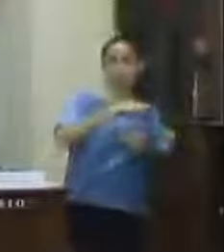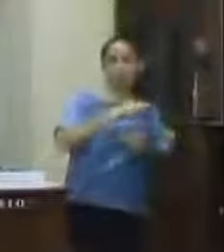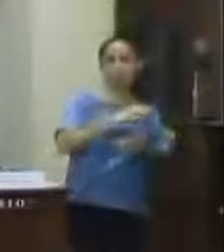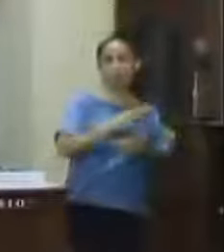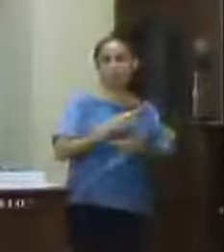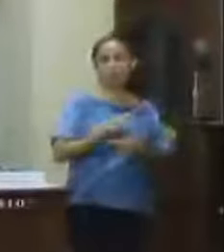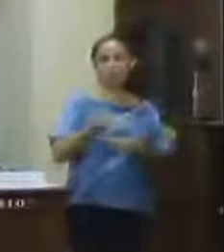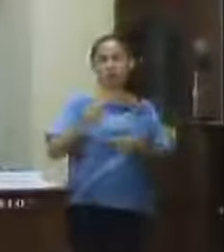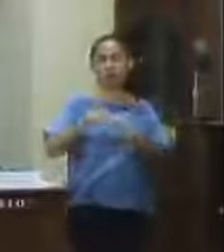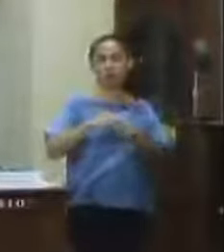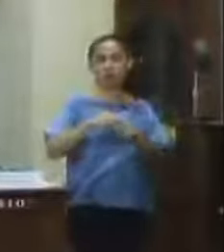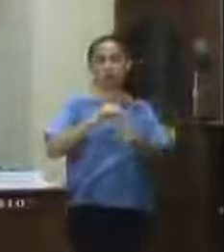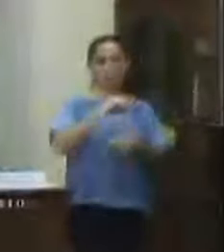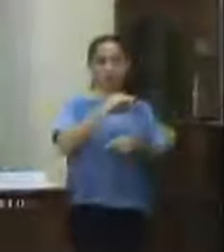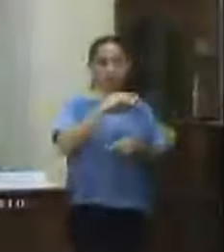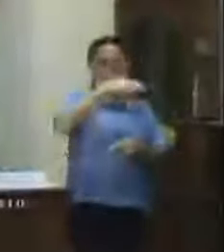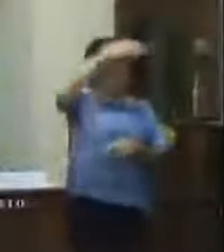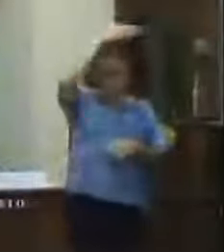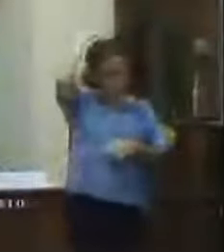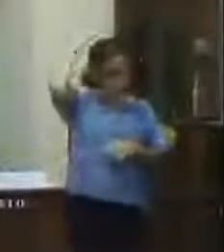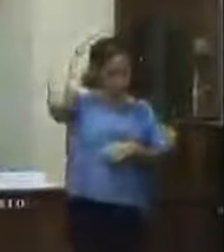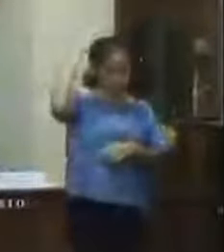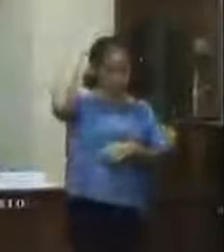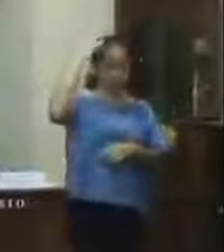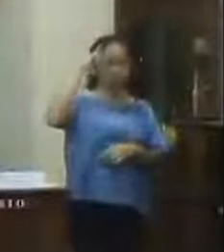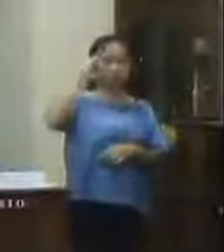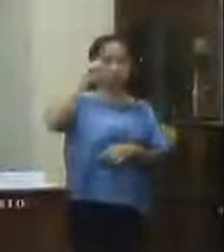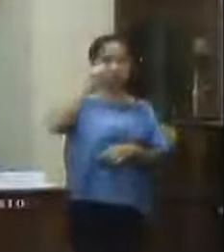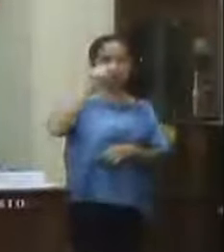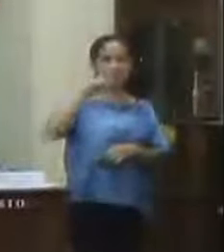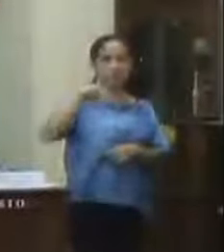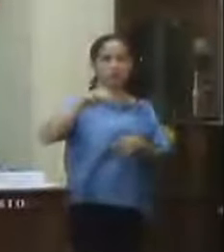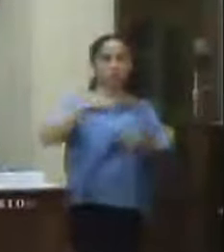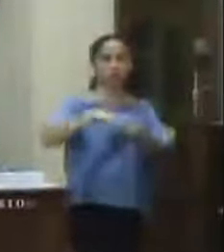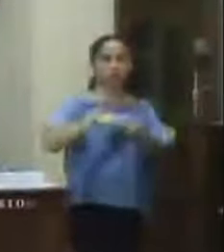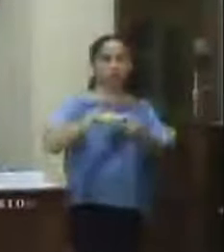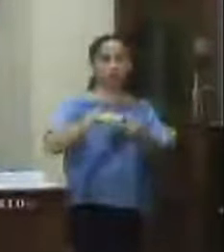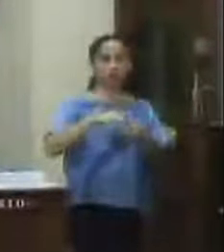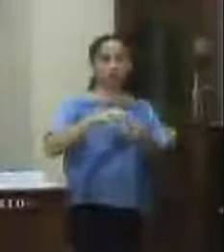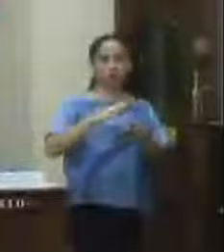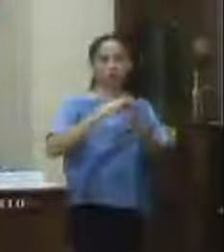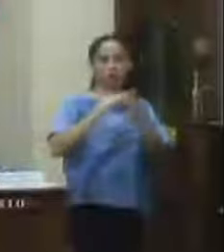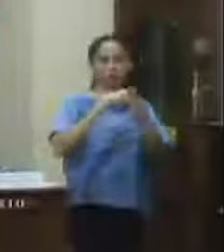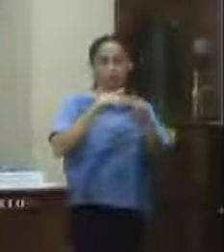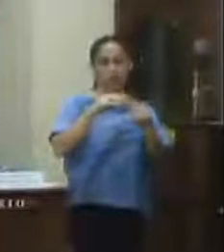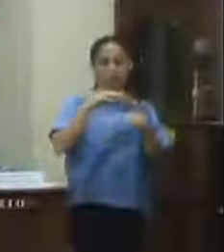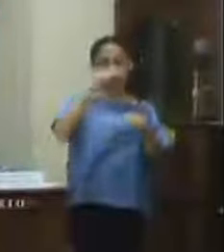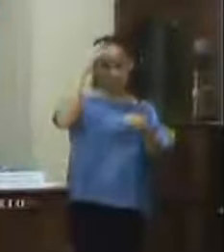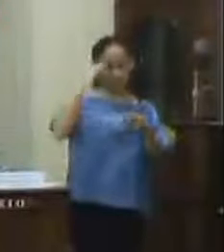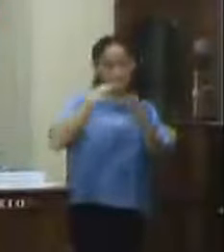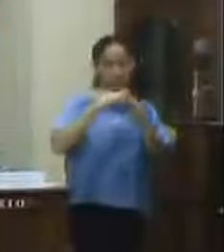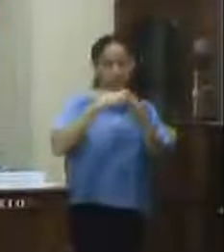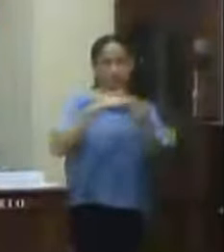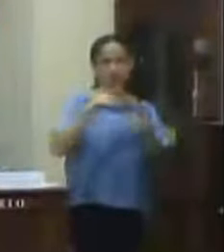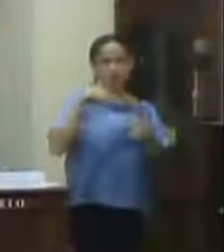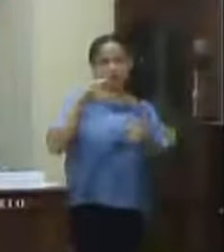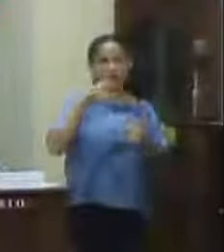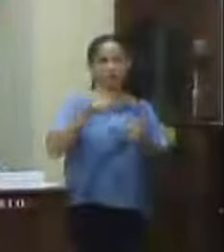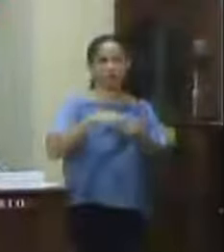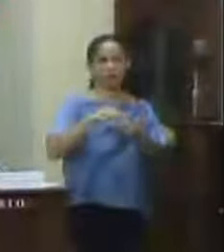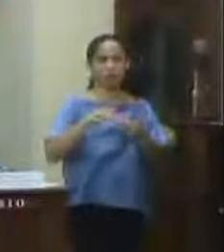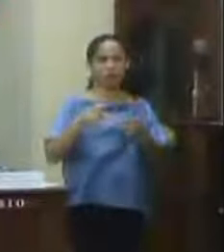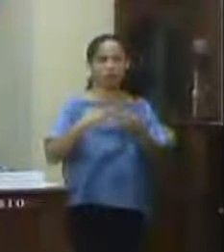ou convênio com a Irmandade Santa Isabel da Santa Casa da Misericórdia da cidade do Rio Preto, Minas Gerais, na forma que especifica e dá